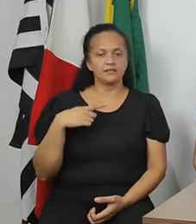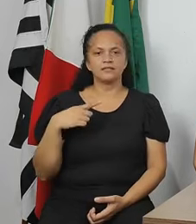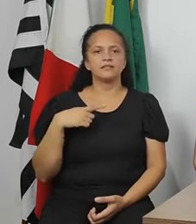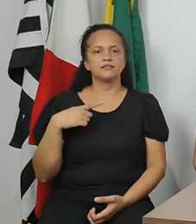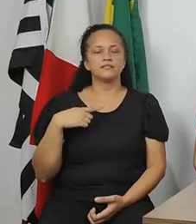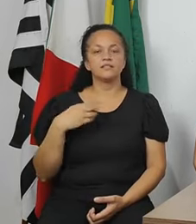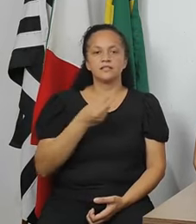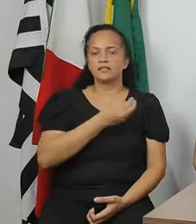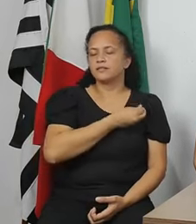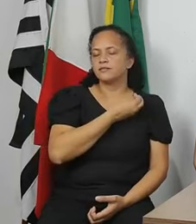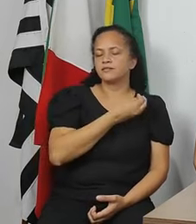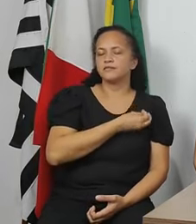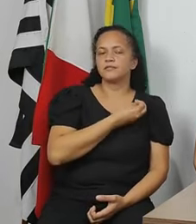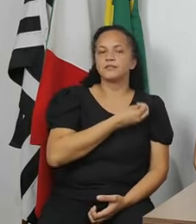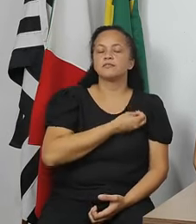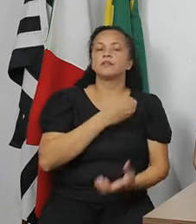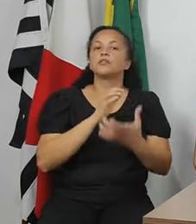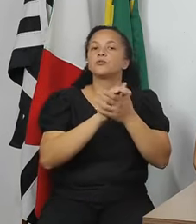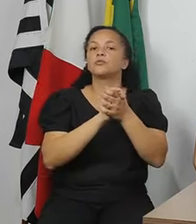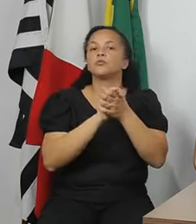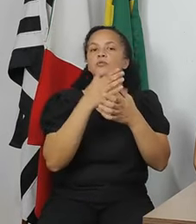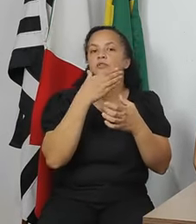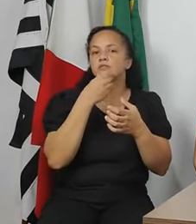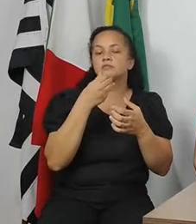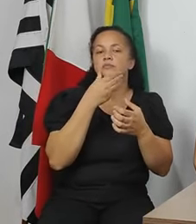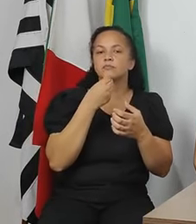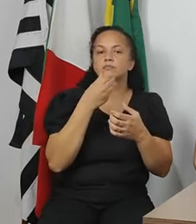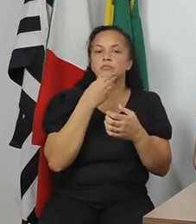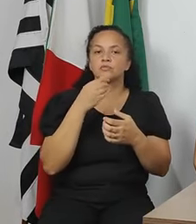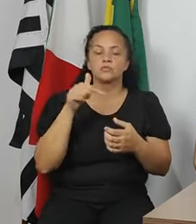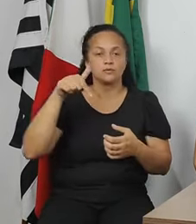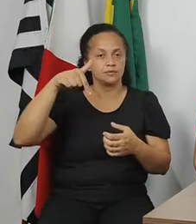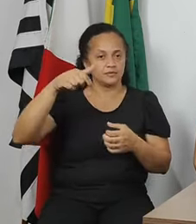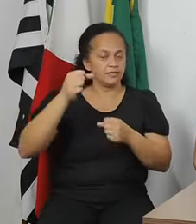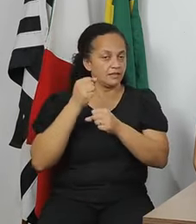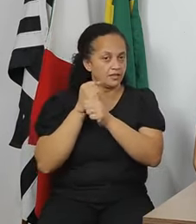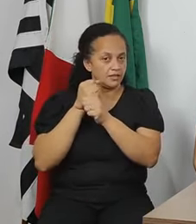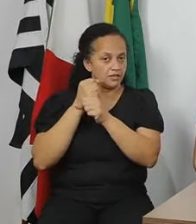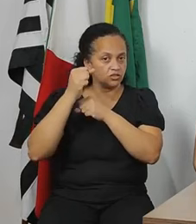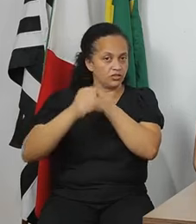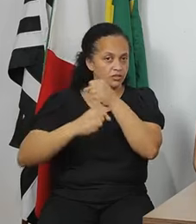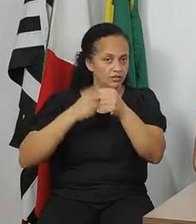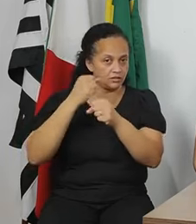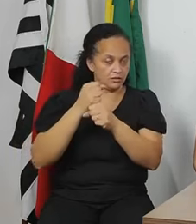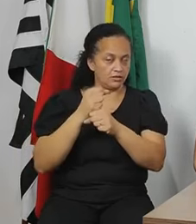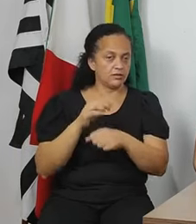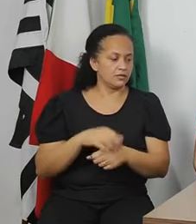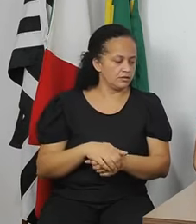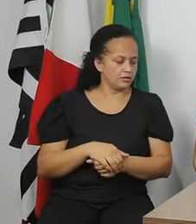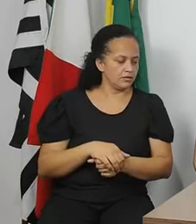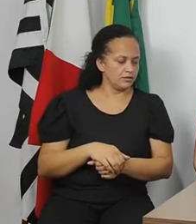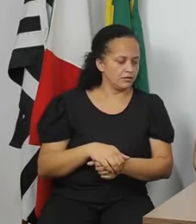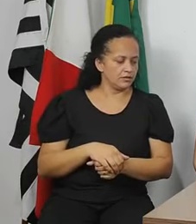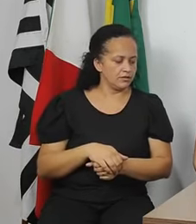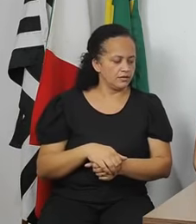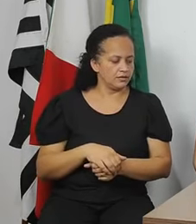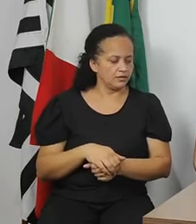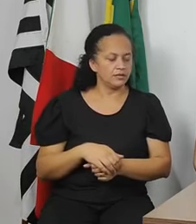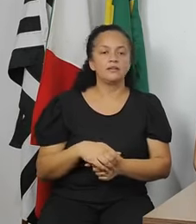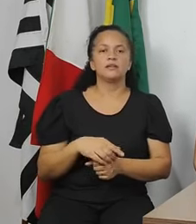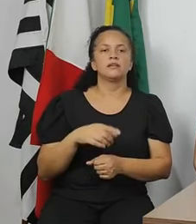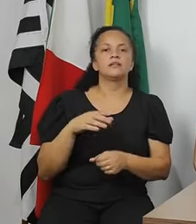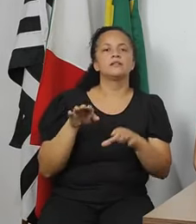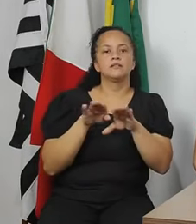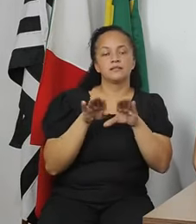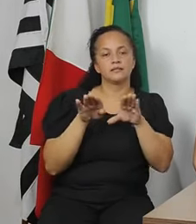seu marido 7 anos desde que se casara, e que era viúva de 84 anos.